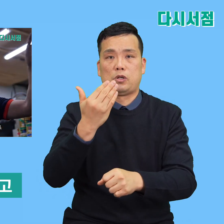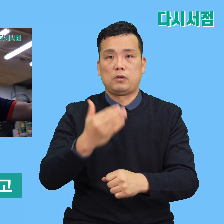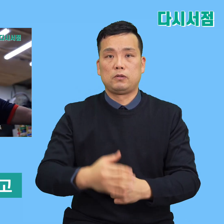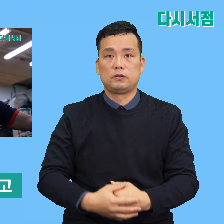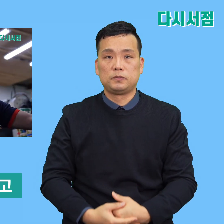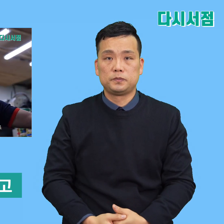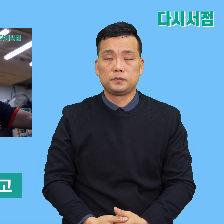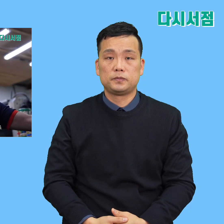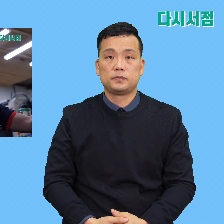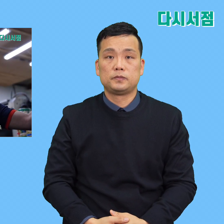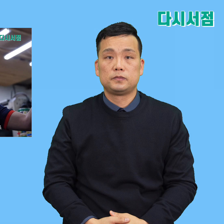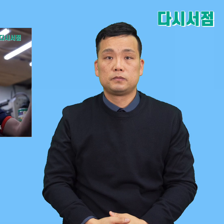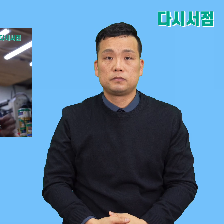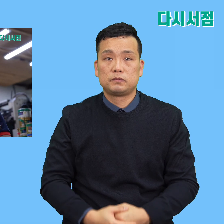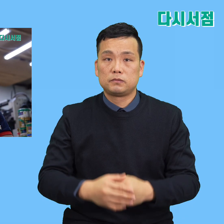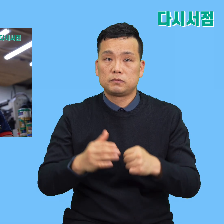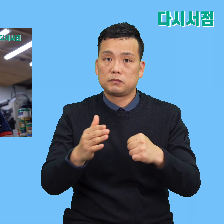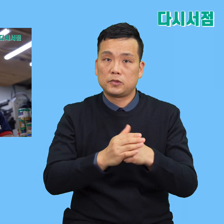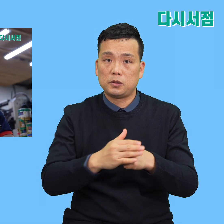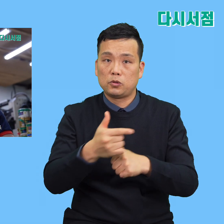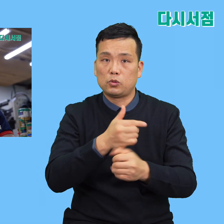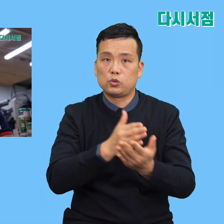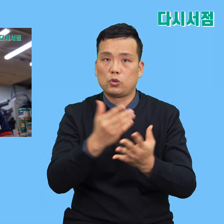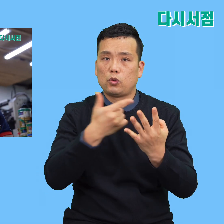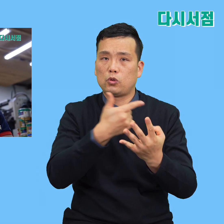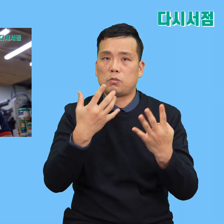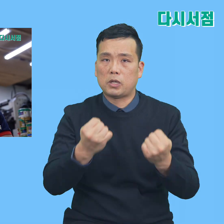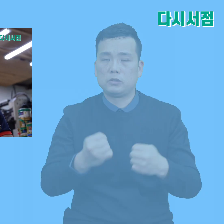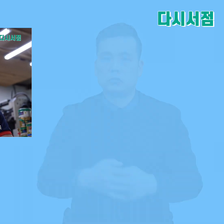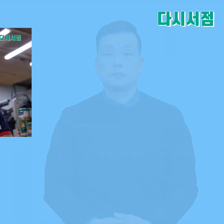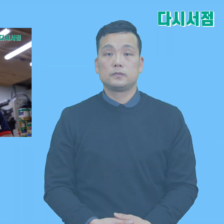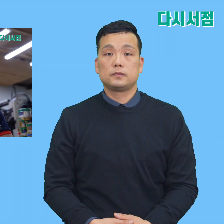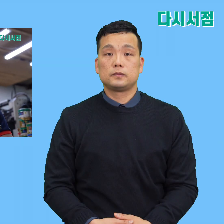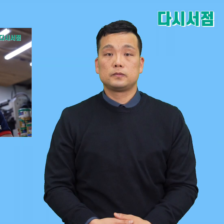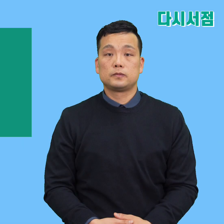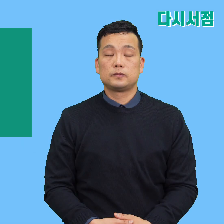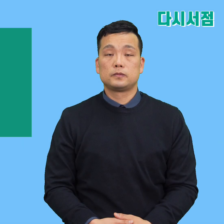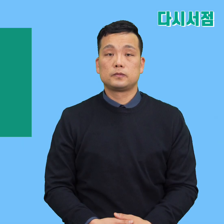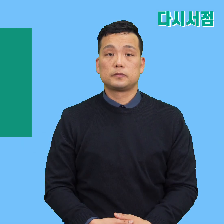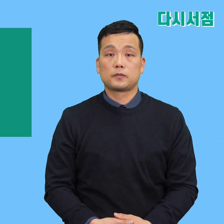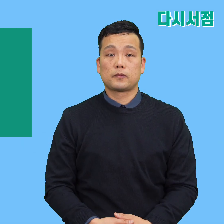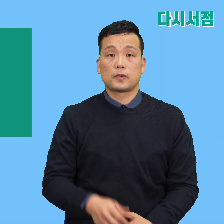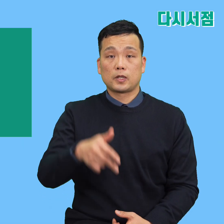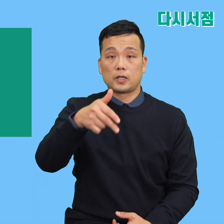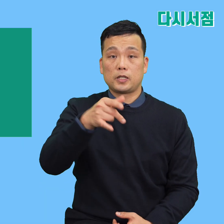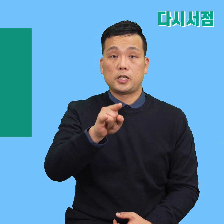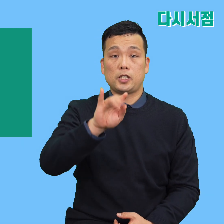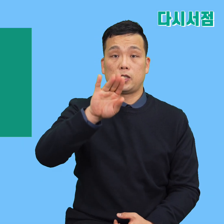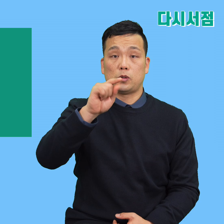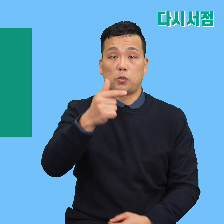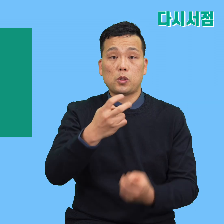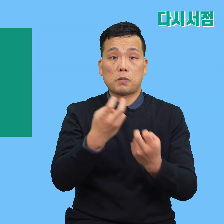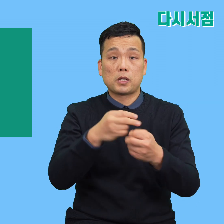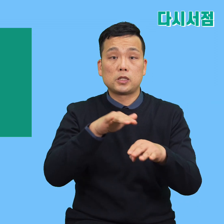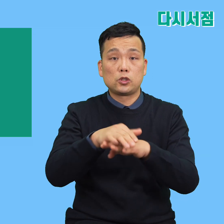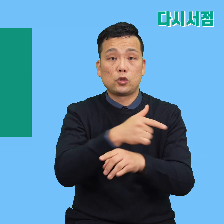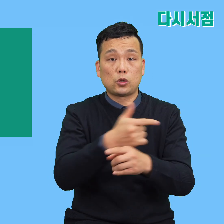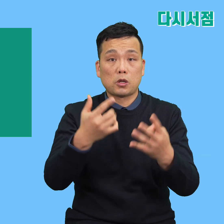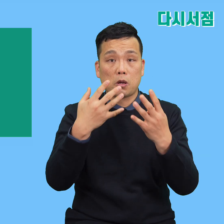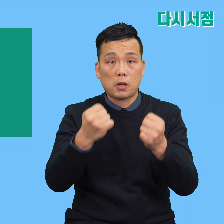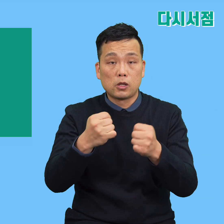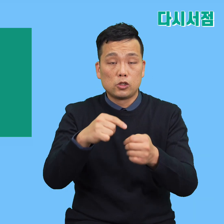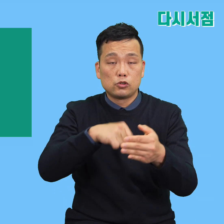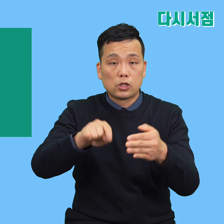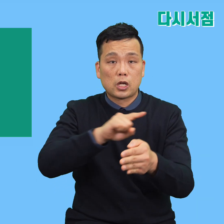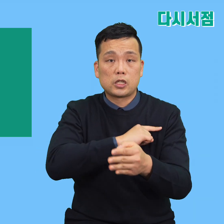또 애플집에도 가야 되고. 그러니까 뭐 후가공이 무궁무진하죠. 재본 방식도 굉장히 다양해요. 가장